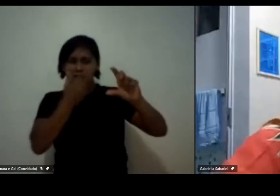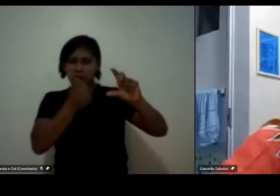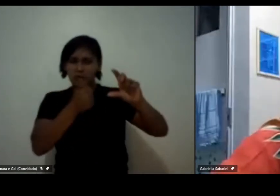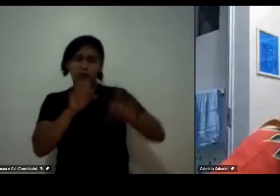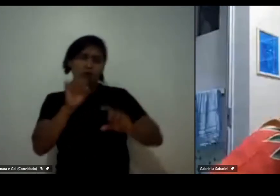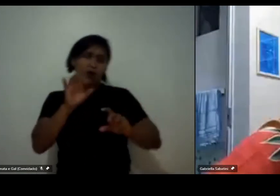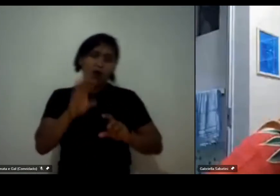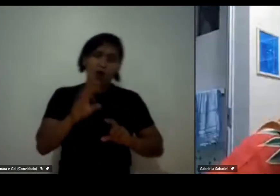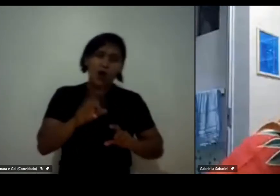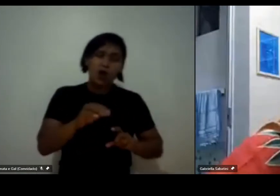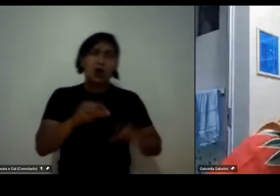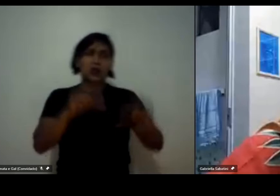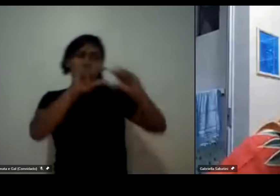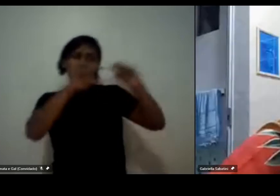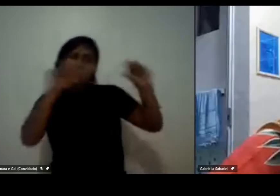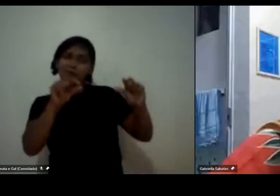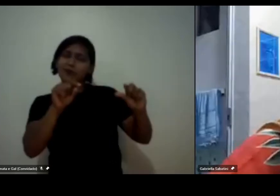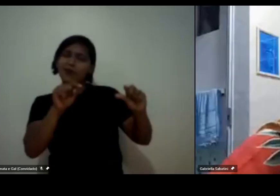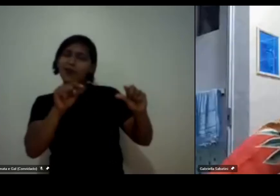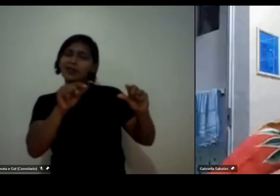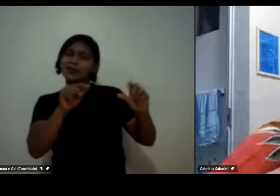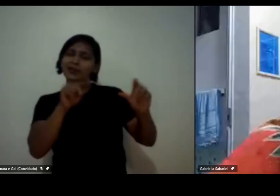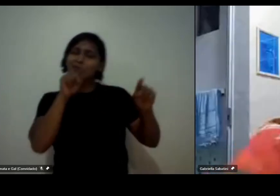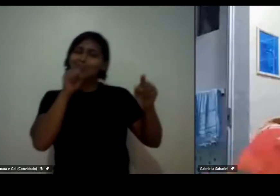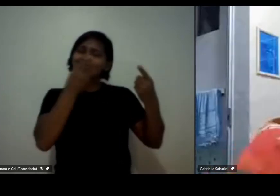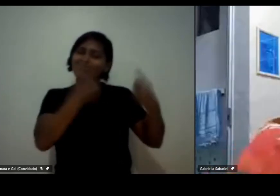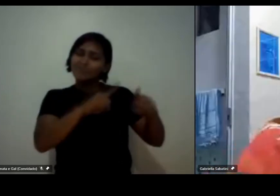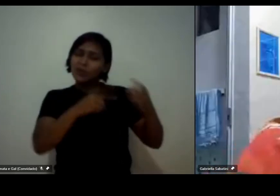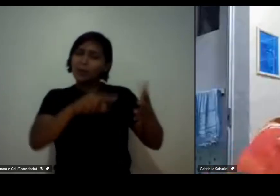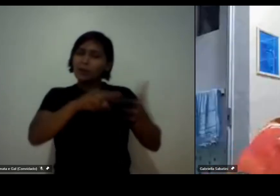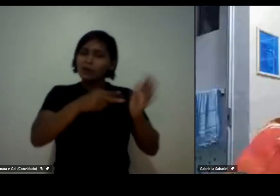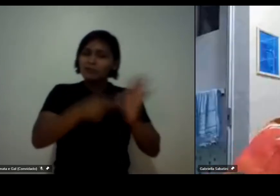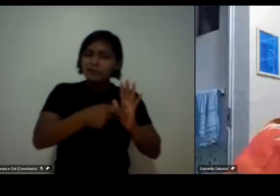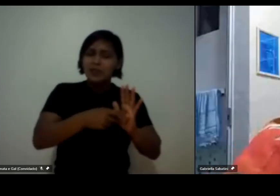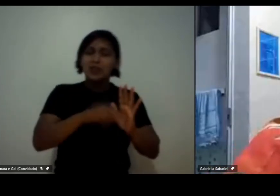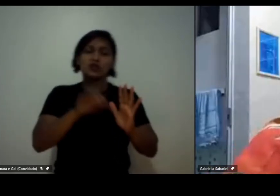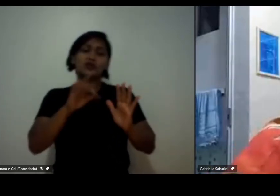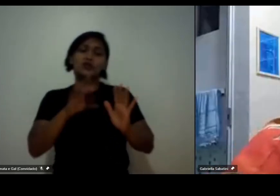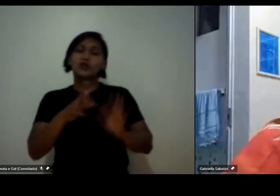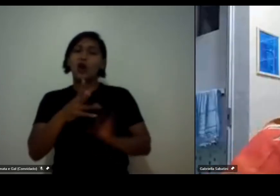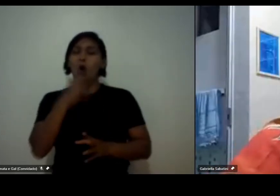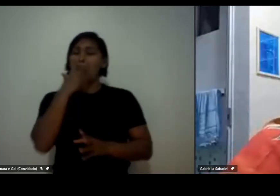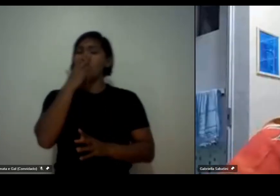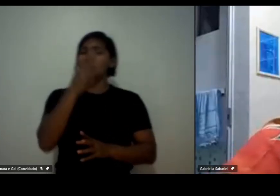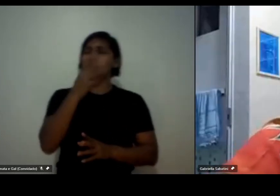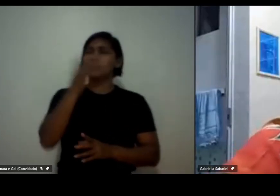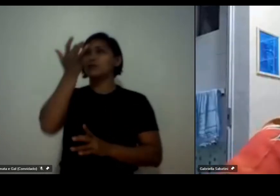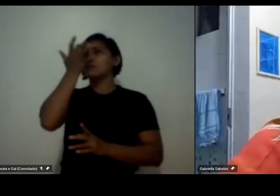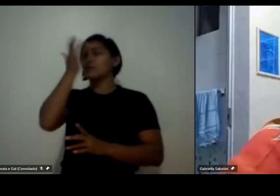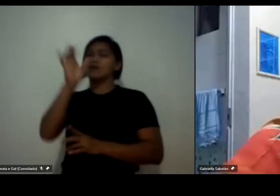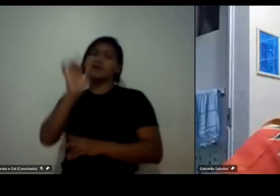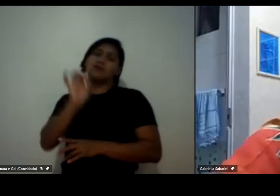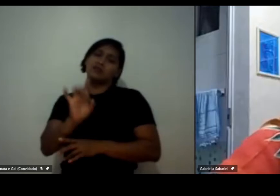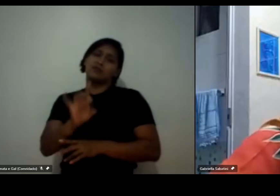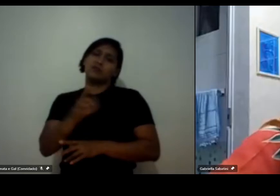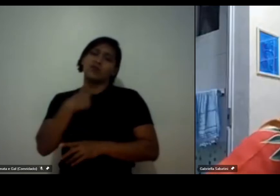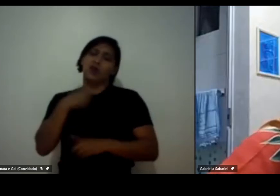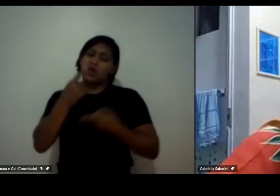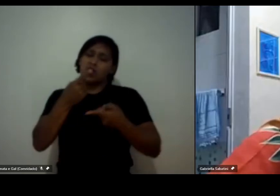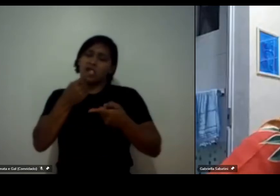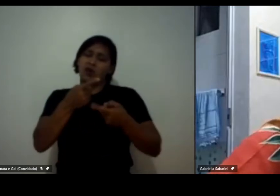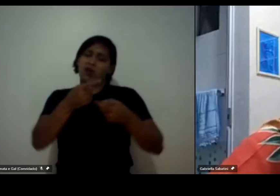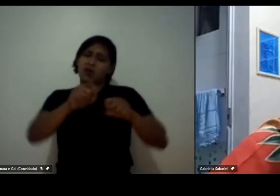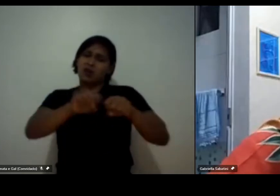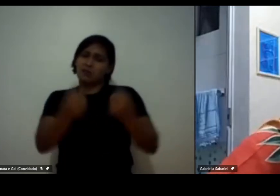homofonia que não implica em coincidência de significado? Sempre achei que intenção fosse coisa que corrompesse a